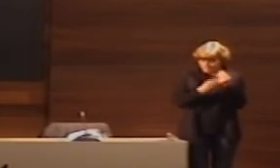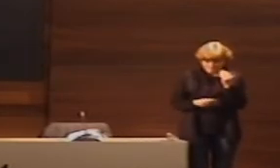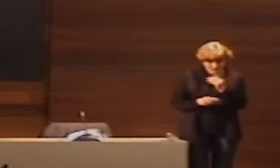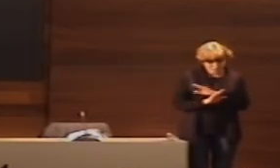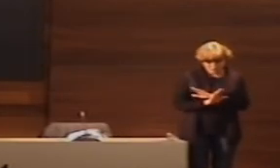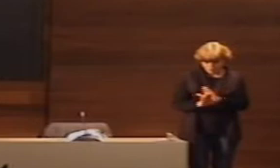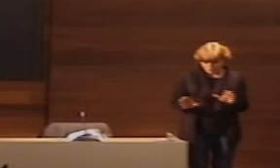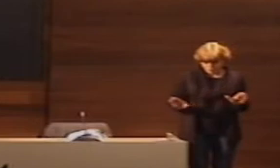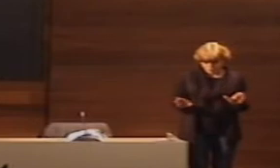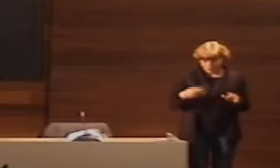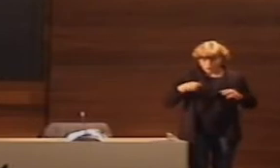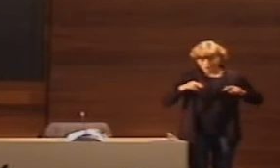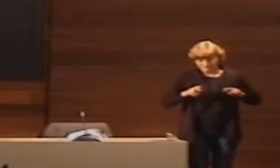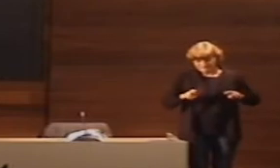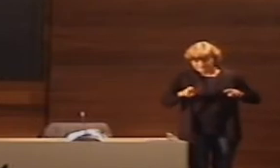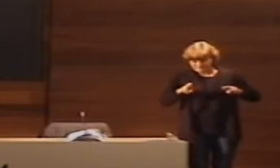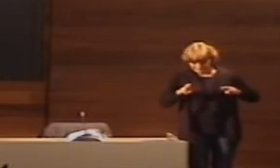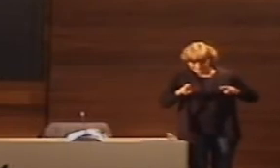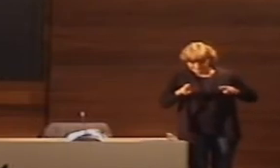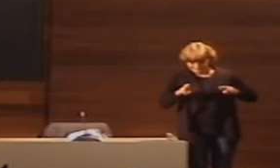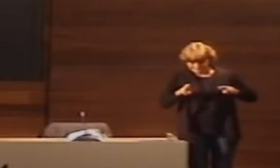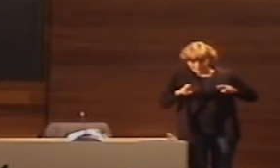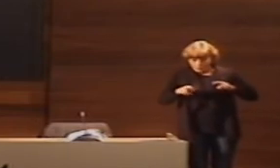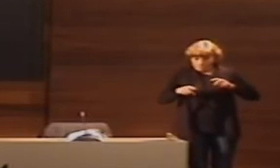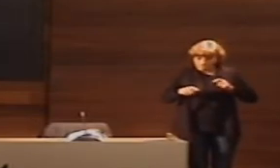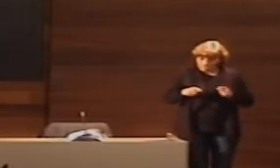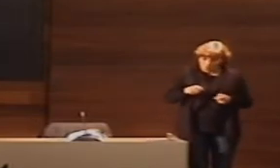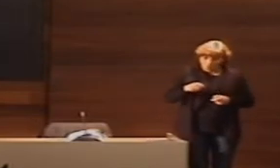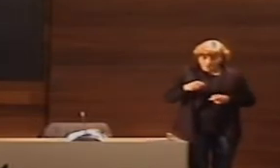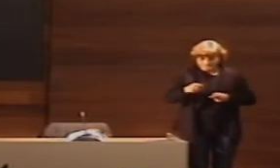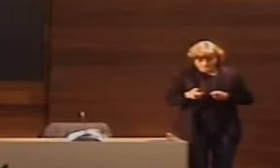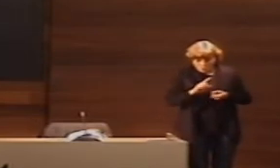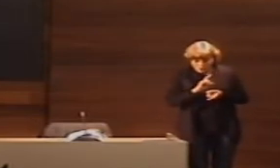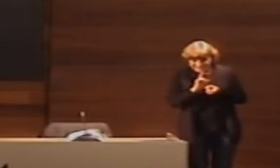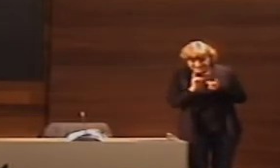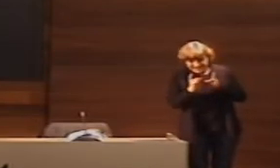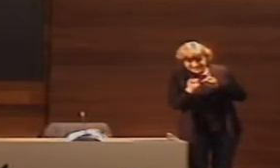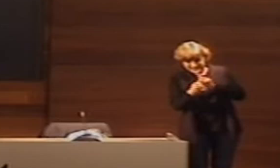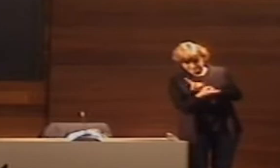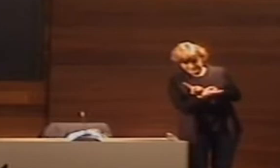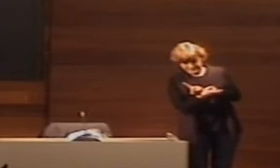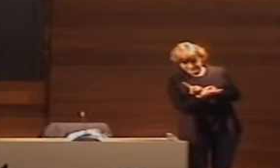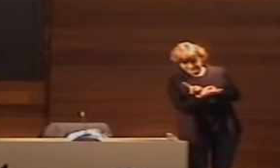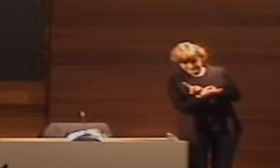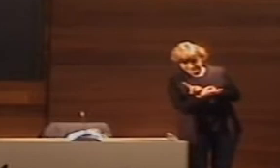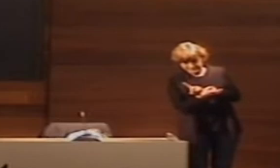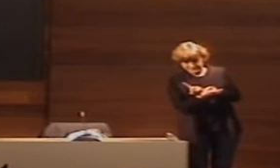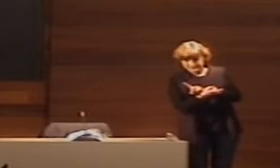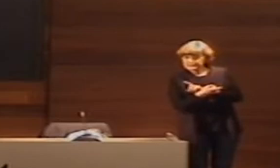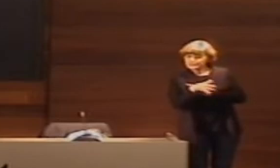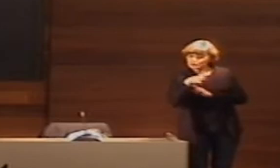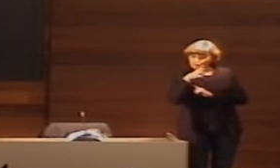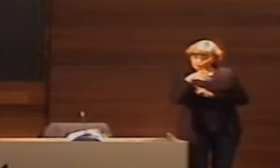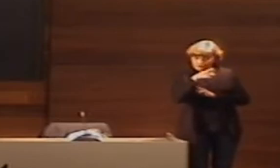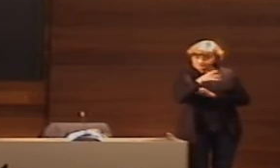y espero, ahora os voy a dar una noticia, espero que poco a poco vaya cambiando, porque genera